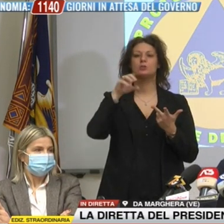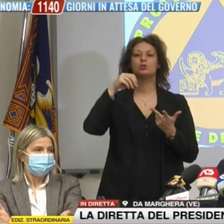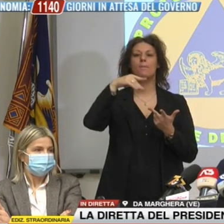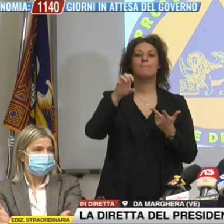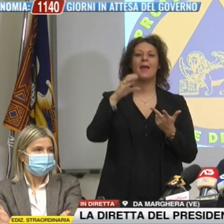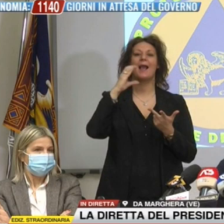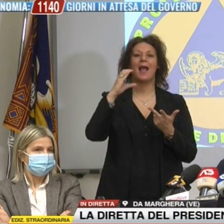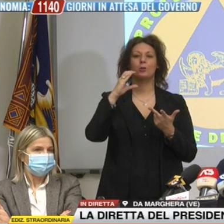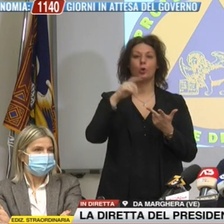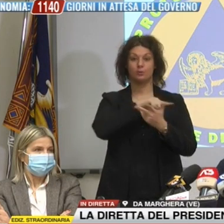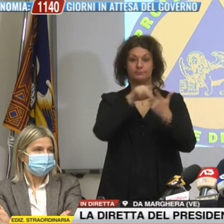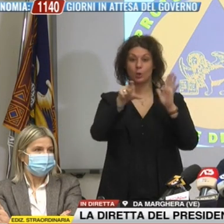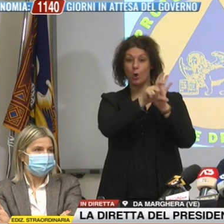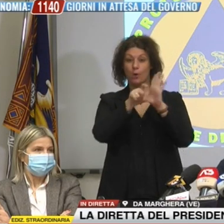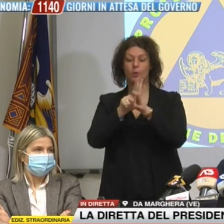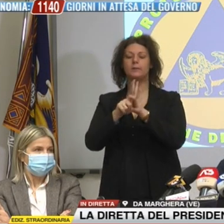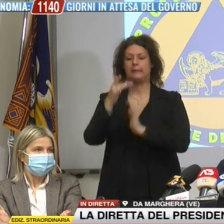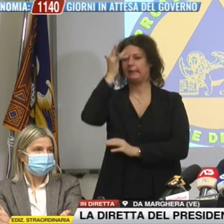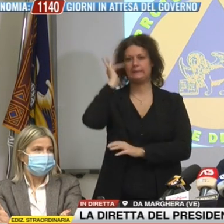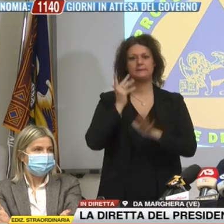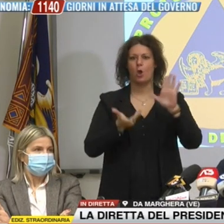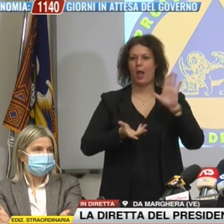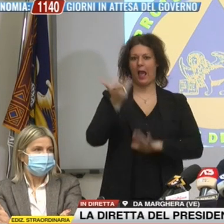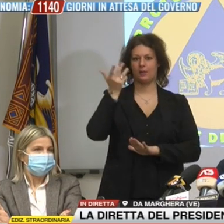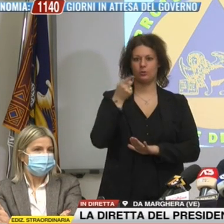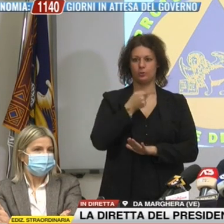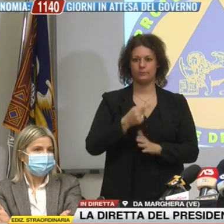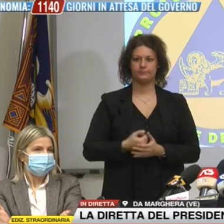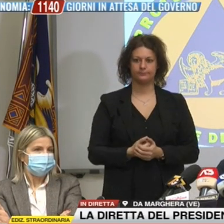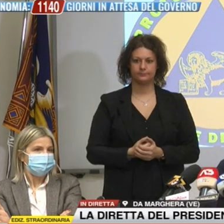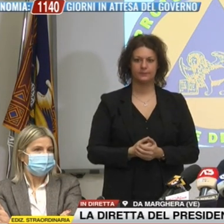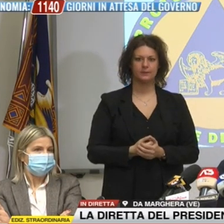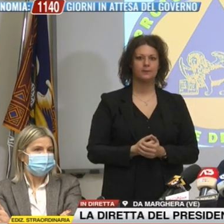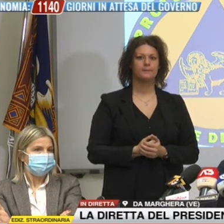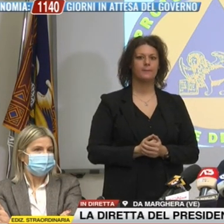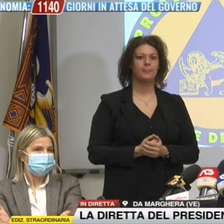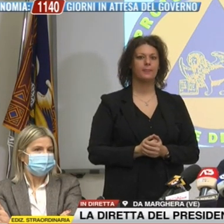il rischio è particolarmente rilevante e potrebbero essere interessate